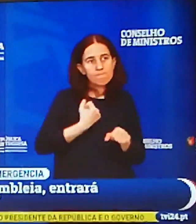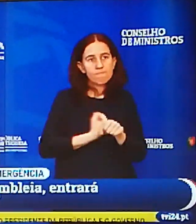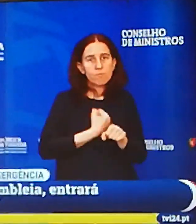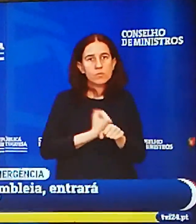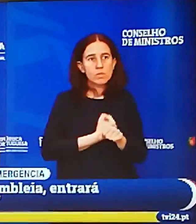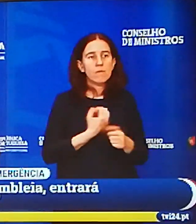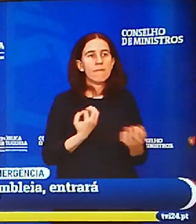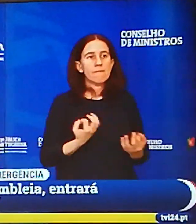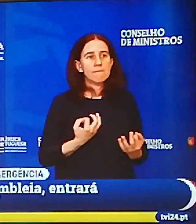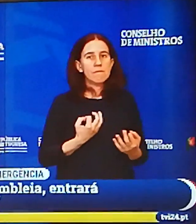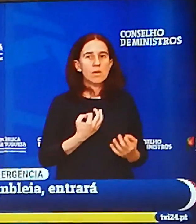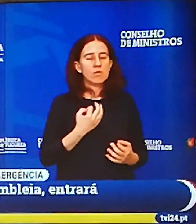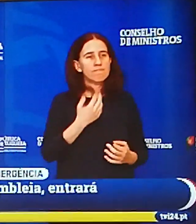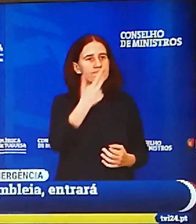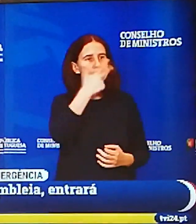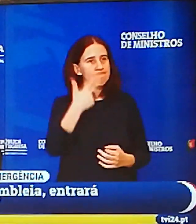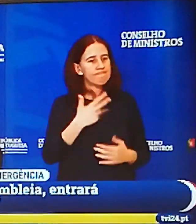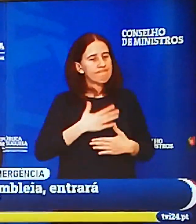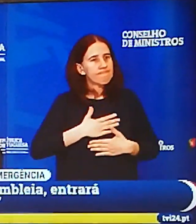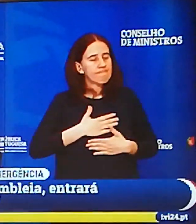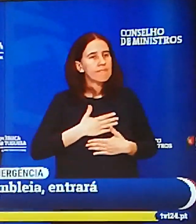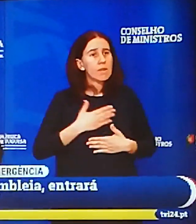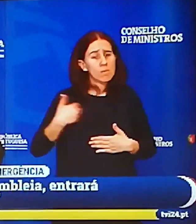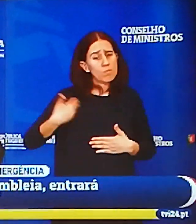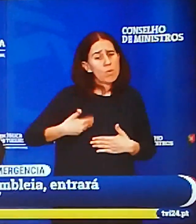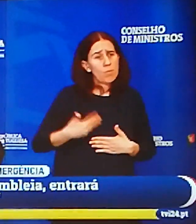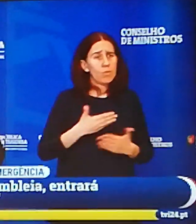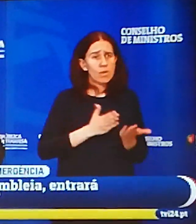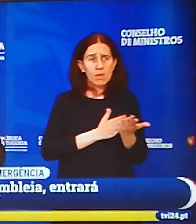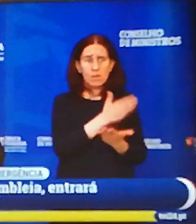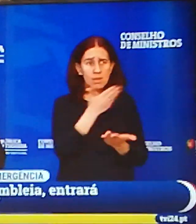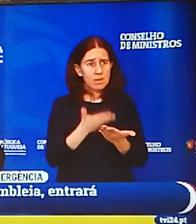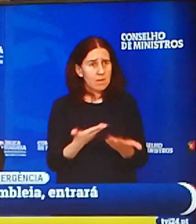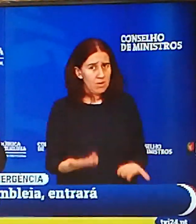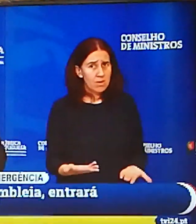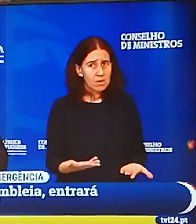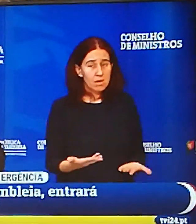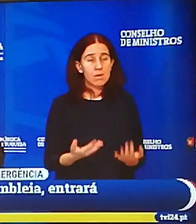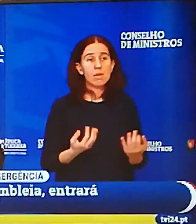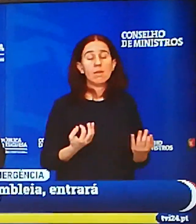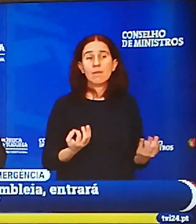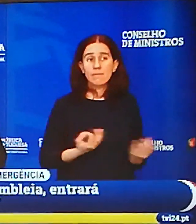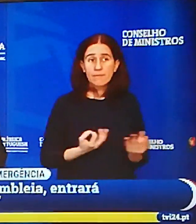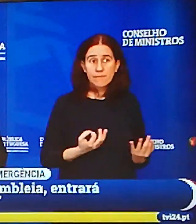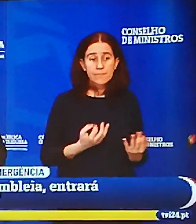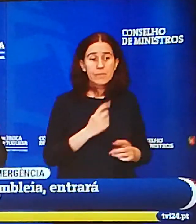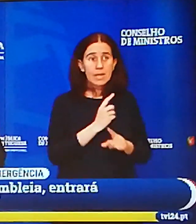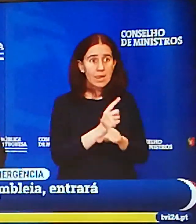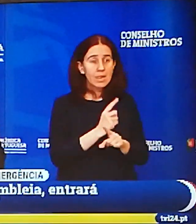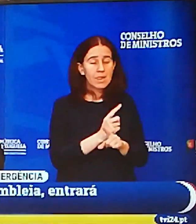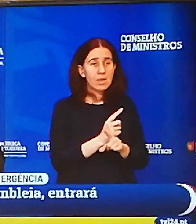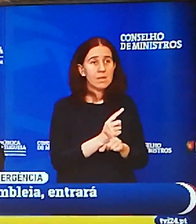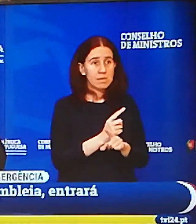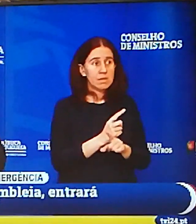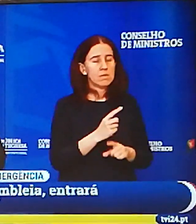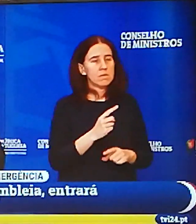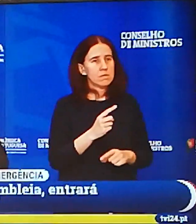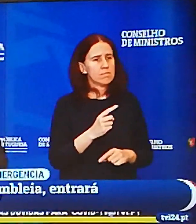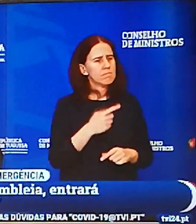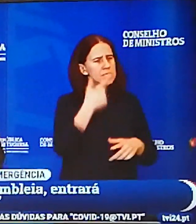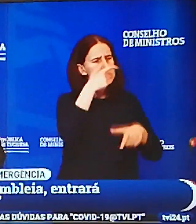com a maior determinação e da forma como temos feito até agora. Tendo em conta aquilo que tem sido o